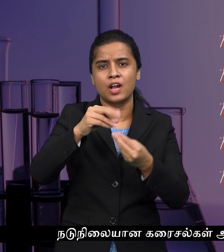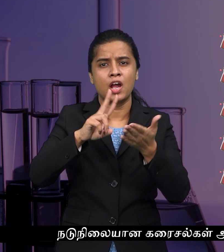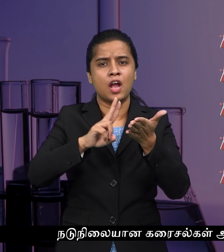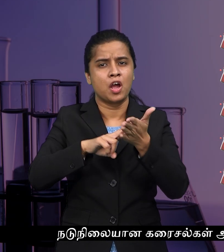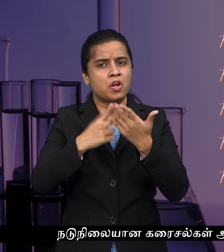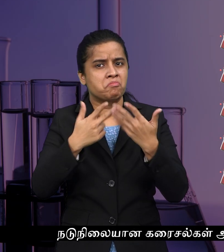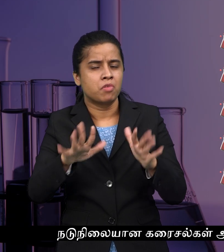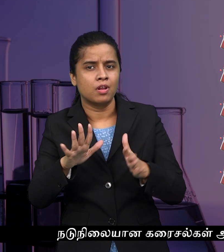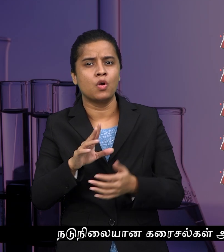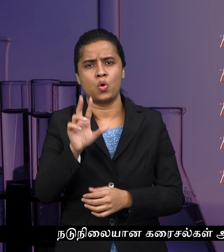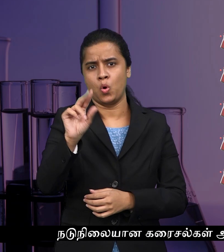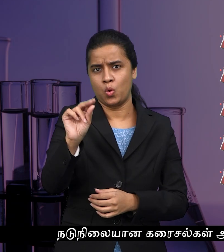அல்ல.